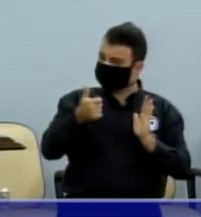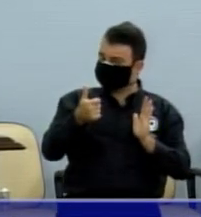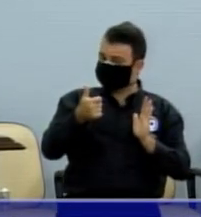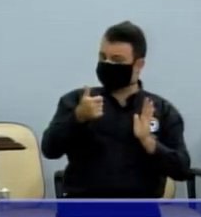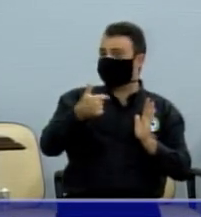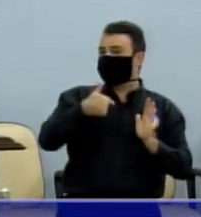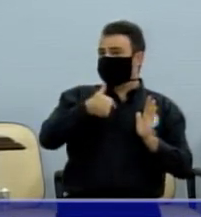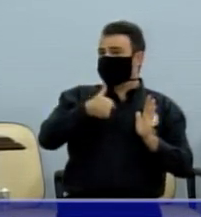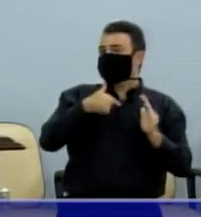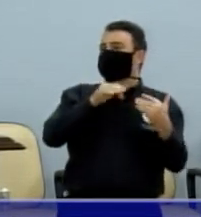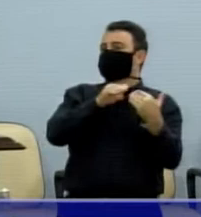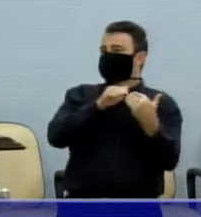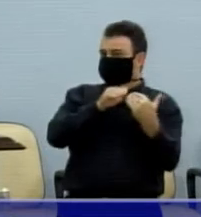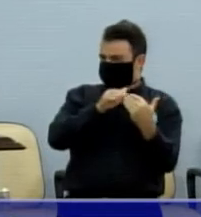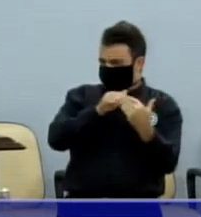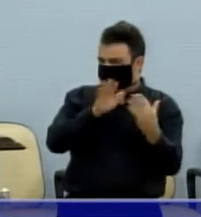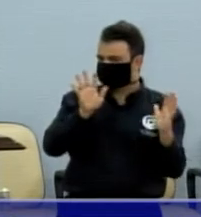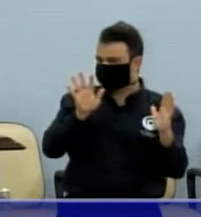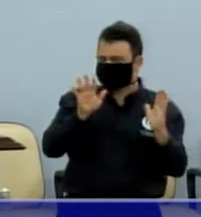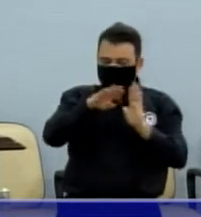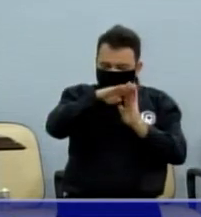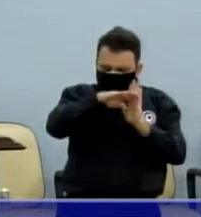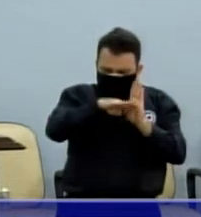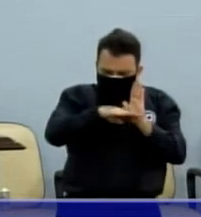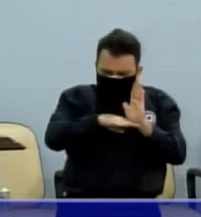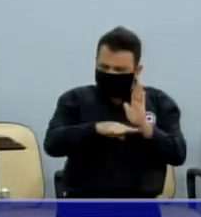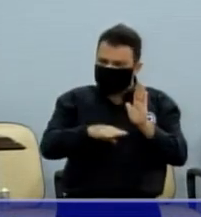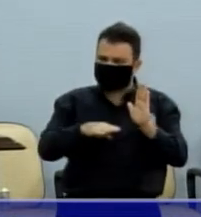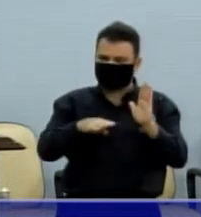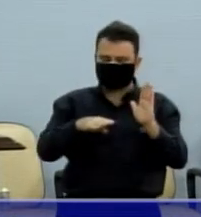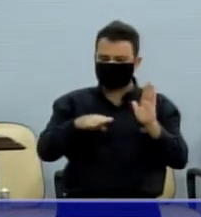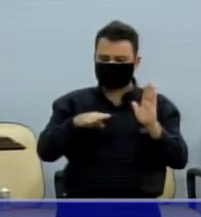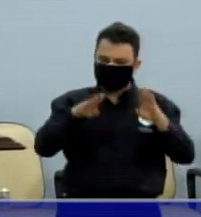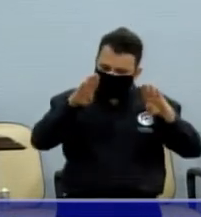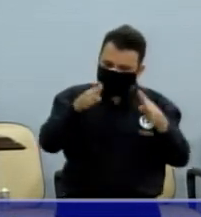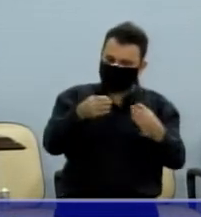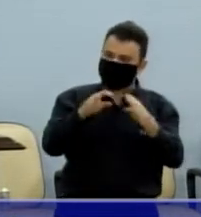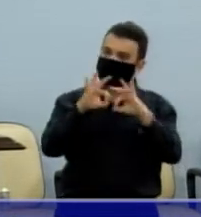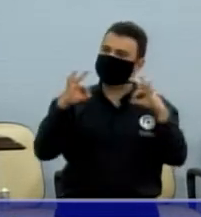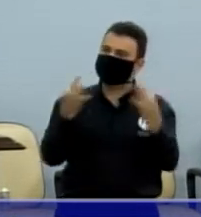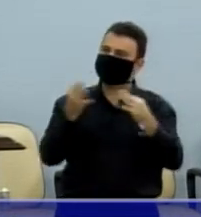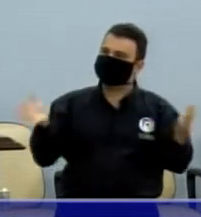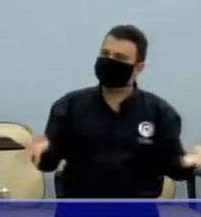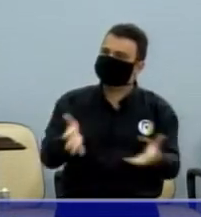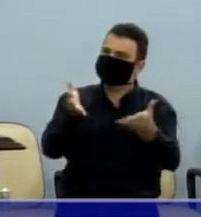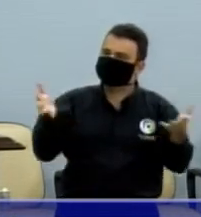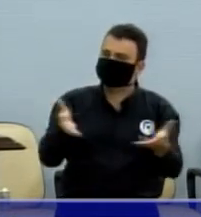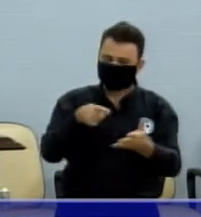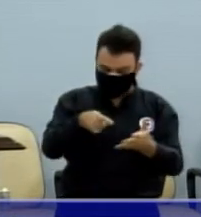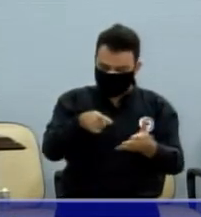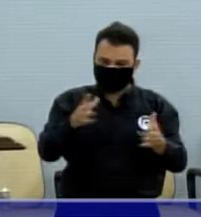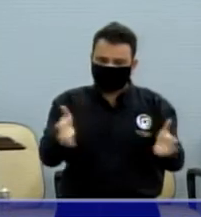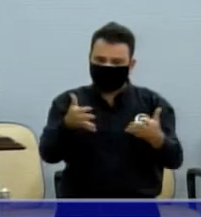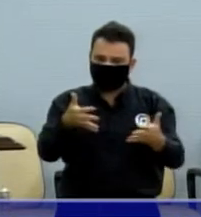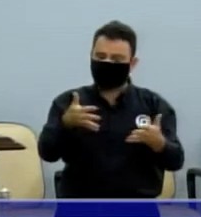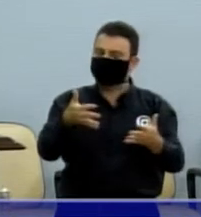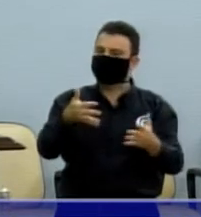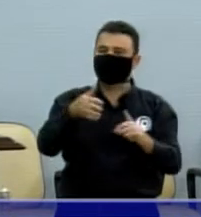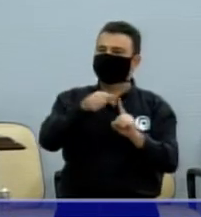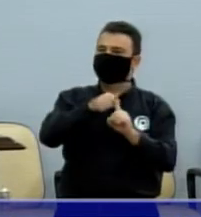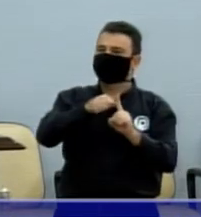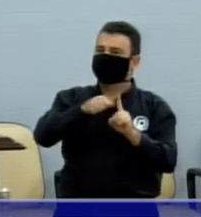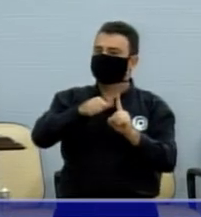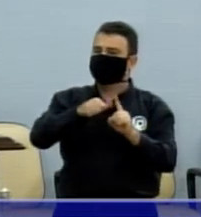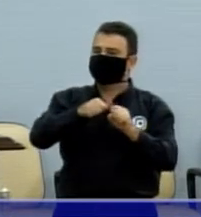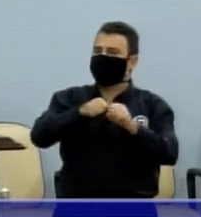que políticas públicas voltadas à família, com certeza vai refletir em tudo o que acontece na sociedade. Tudo